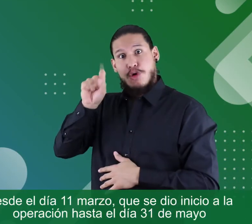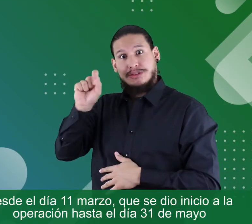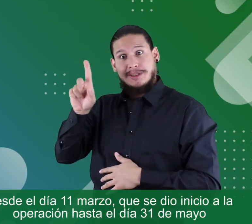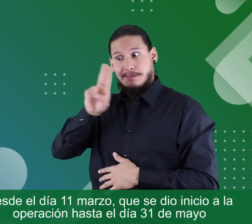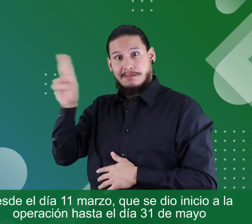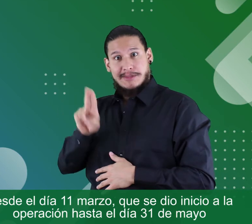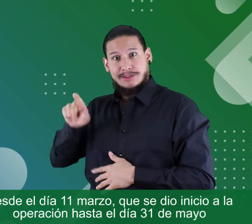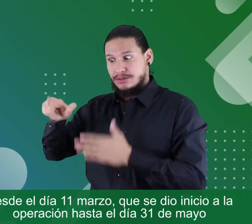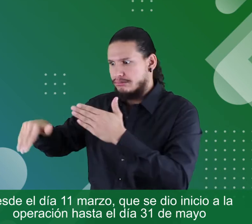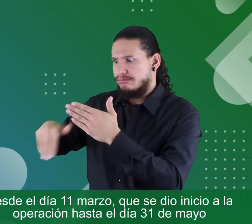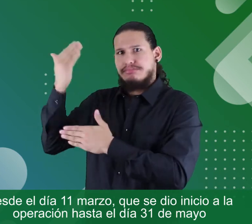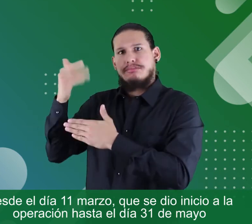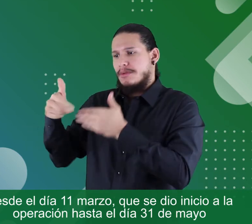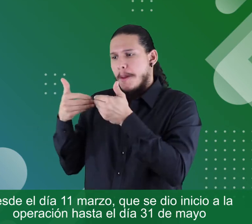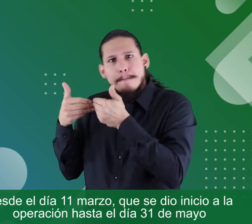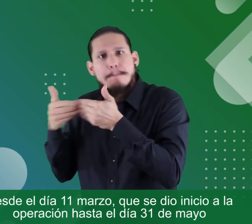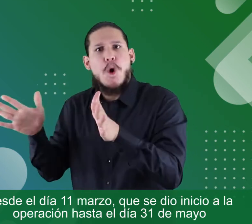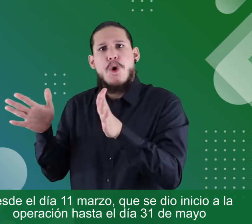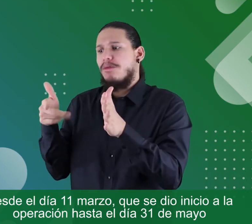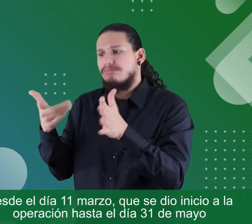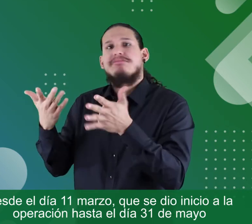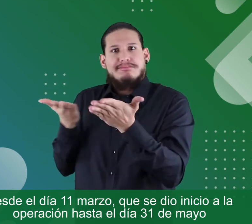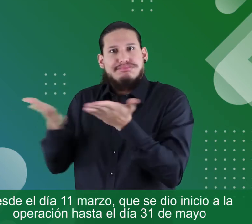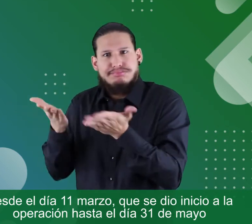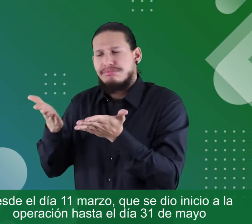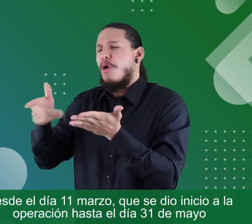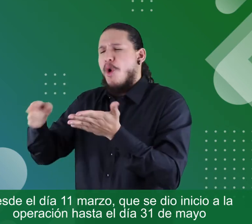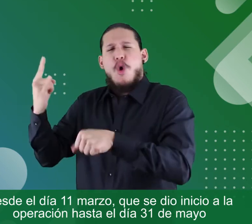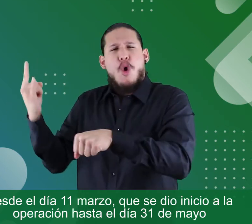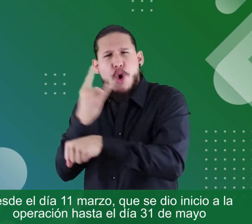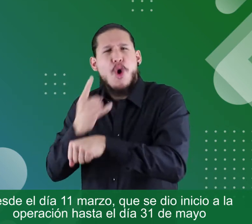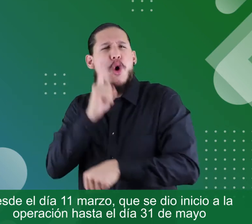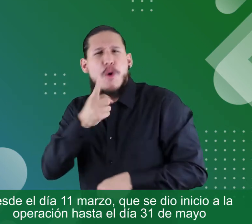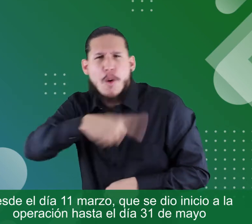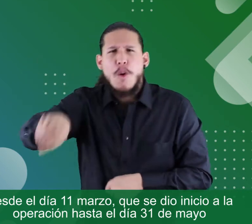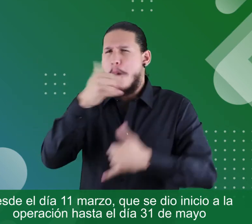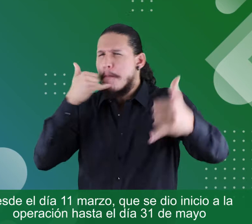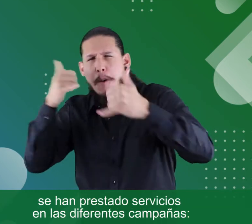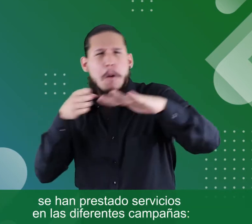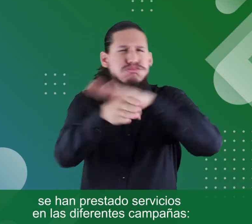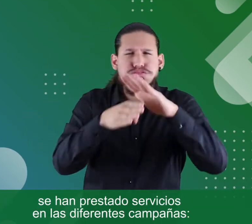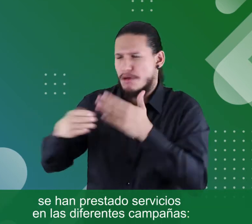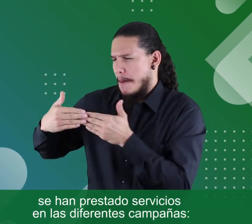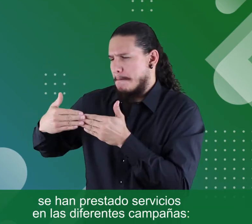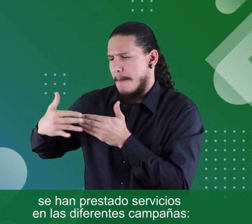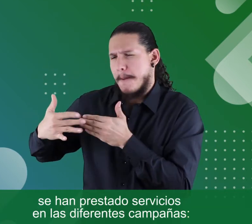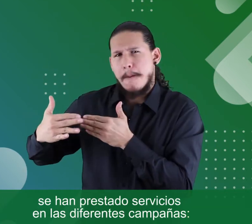Desde el día 11 de marzo, que se dio inicio a la operación, hasta el día 31 de mayo, se han prestado